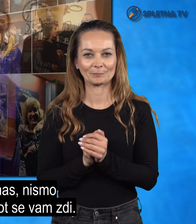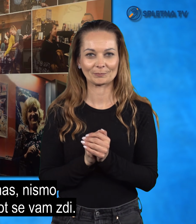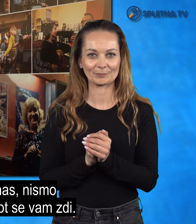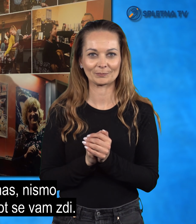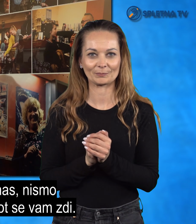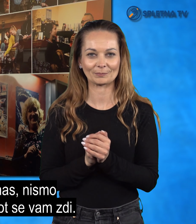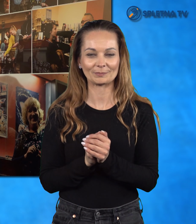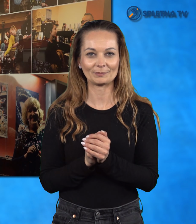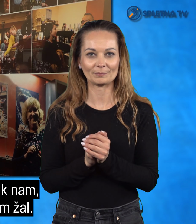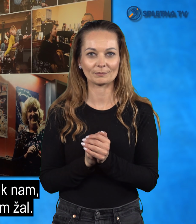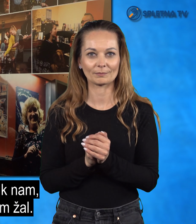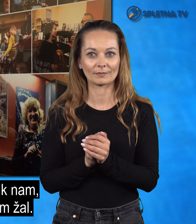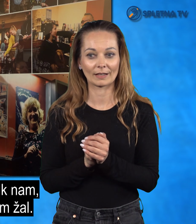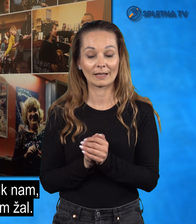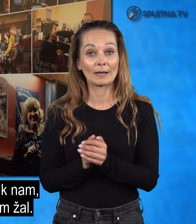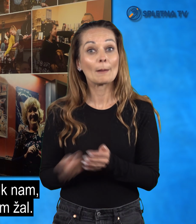drugačni, kot se vam zdi.